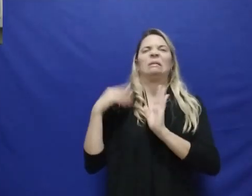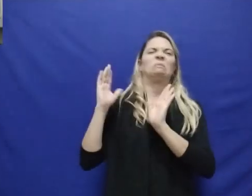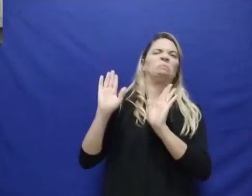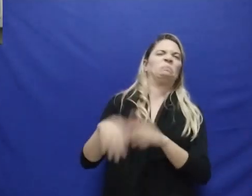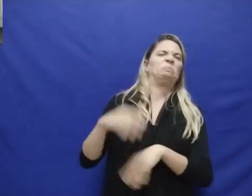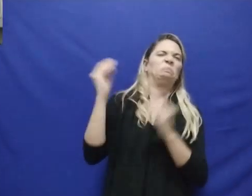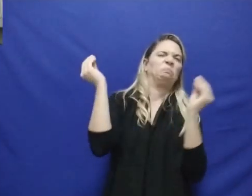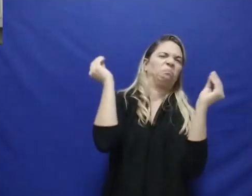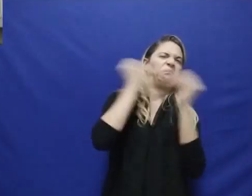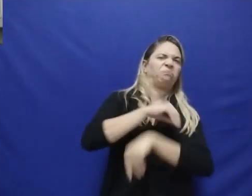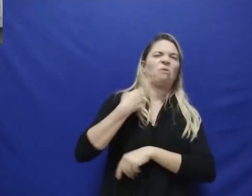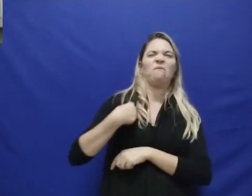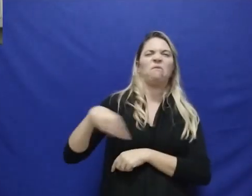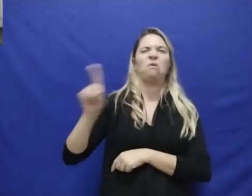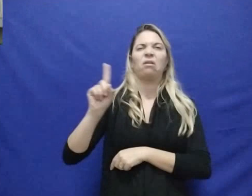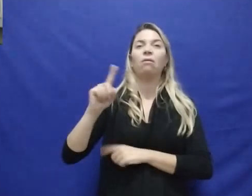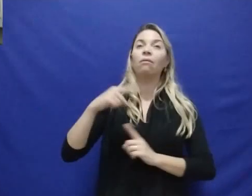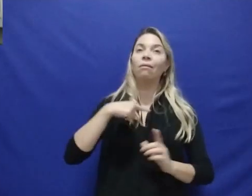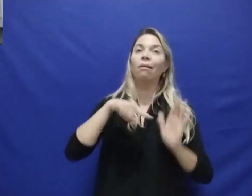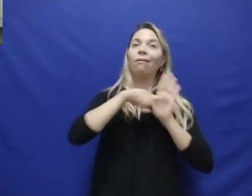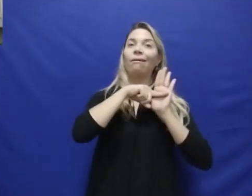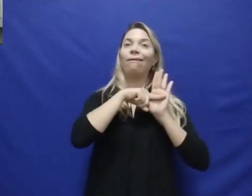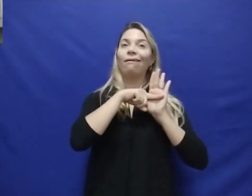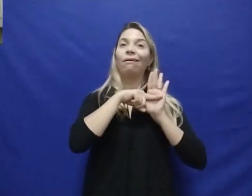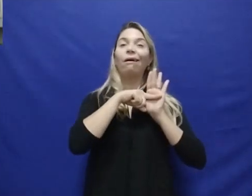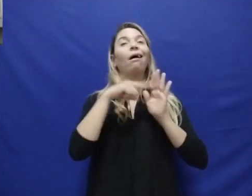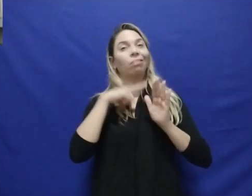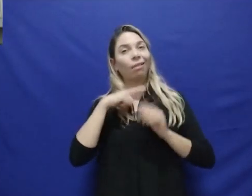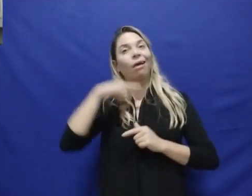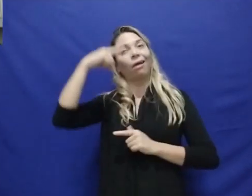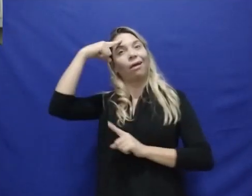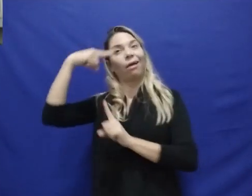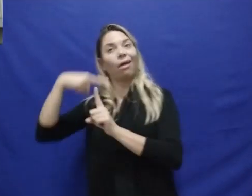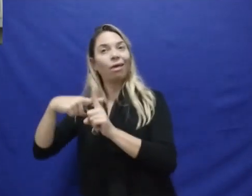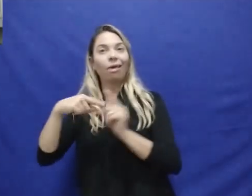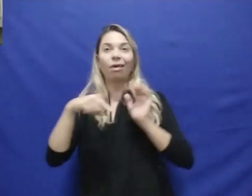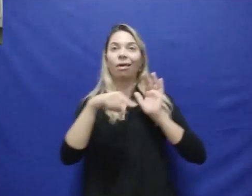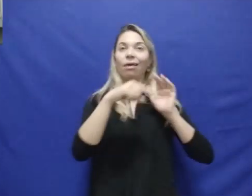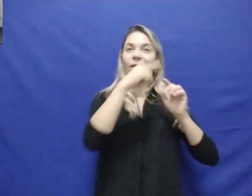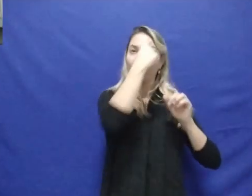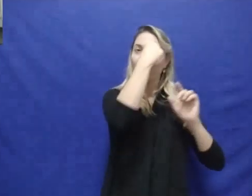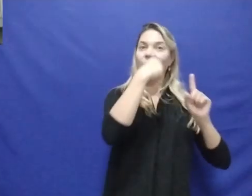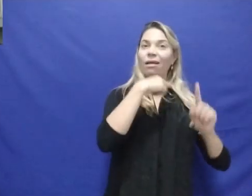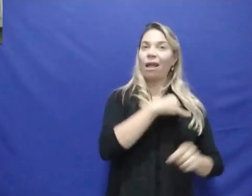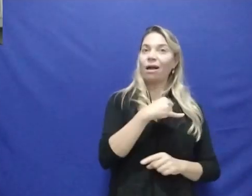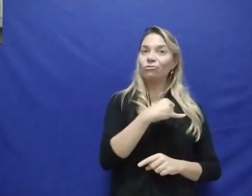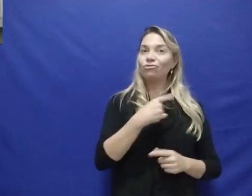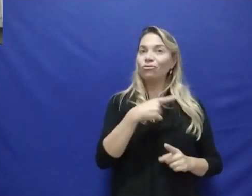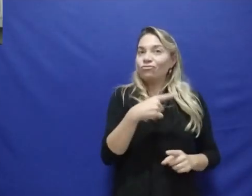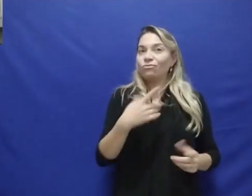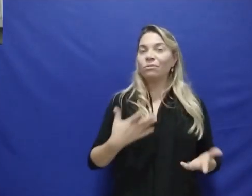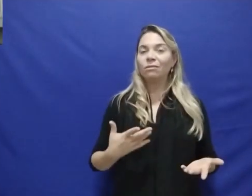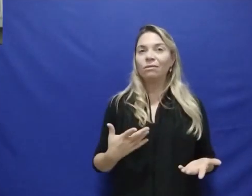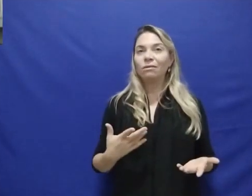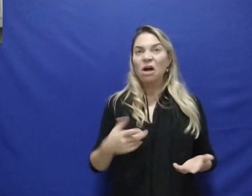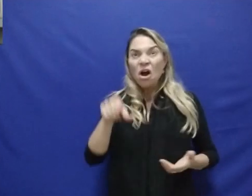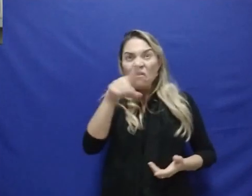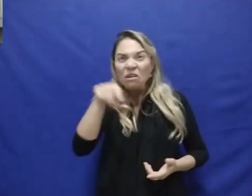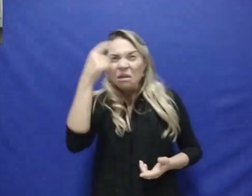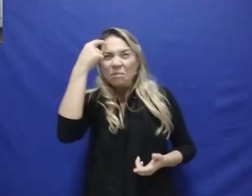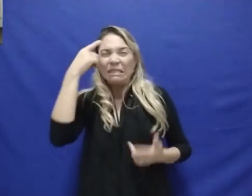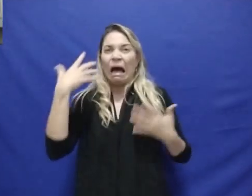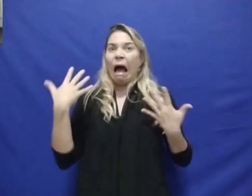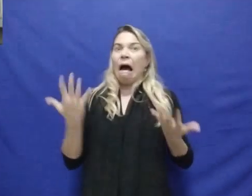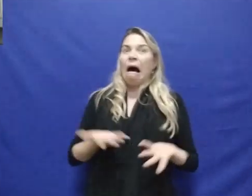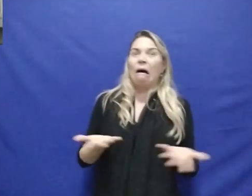dificuldades sanitárias e agora também econômicas, você pode até encarar os